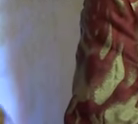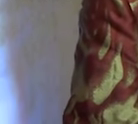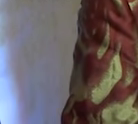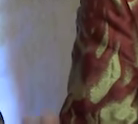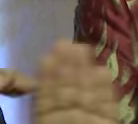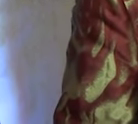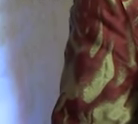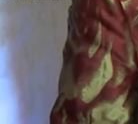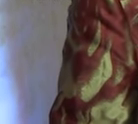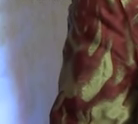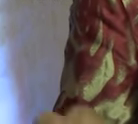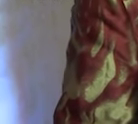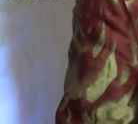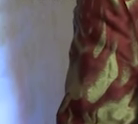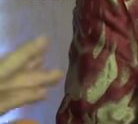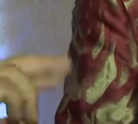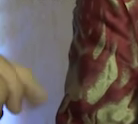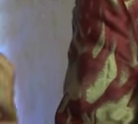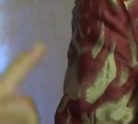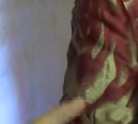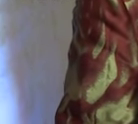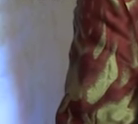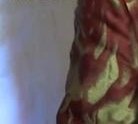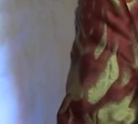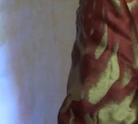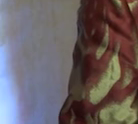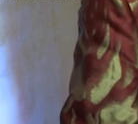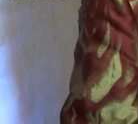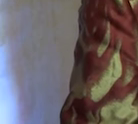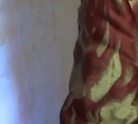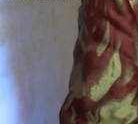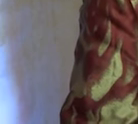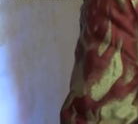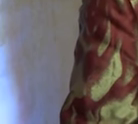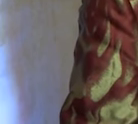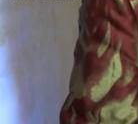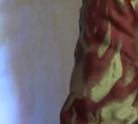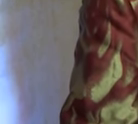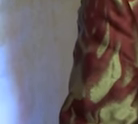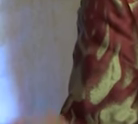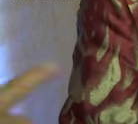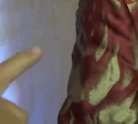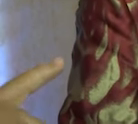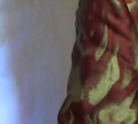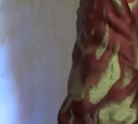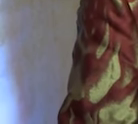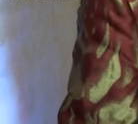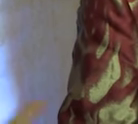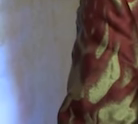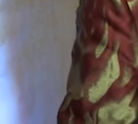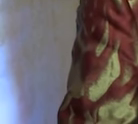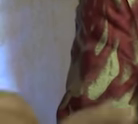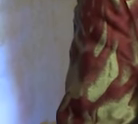objetos de procedimiento criminal y para lo cual deberán establecerse requisitos con respecto a la ley. Todos